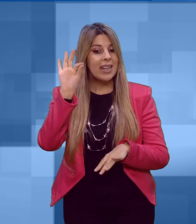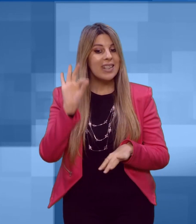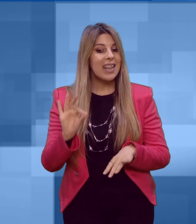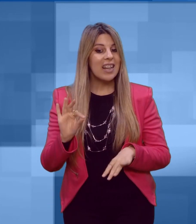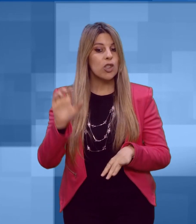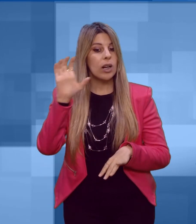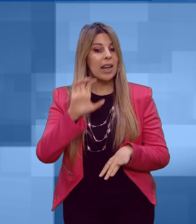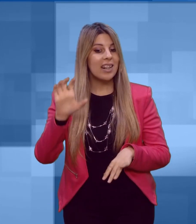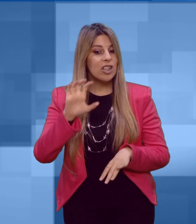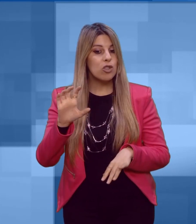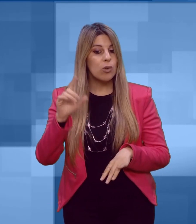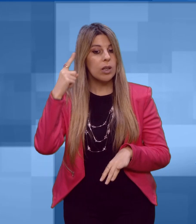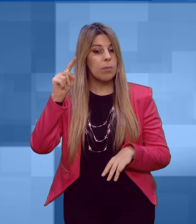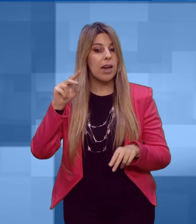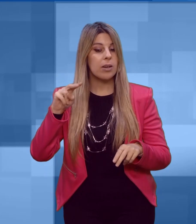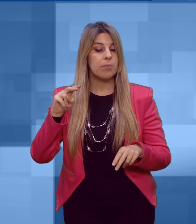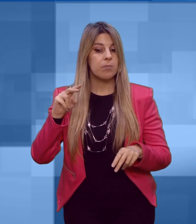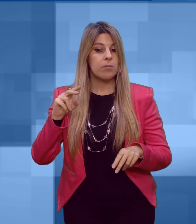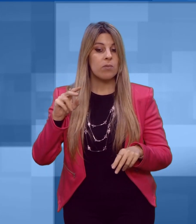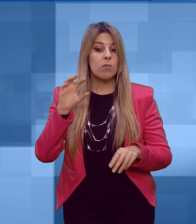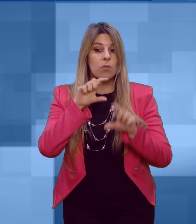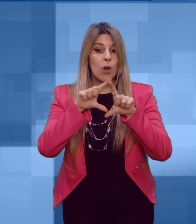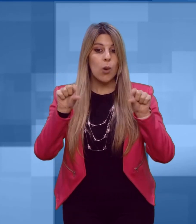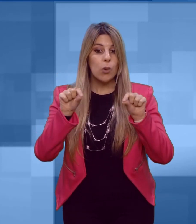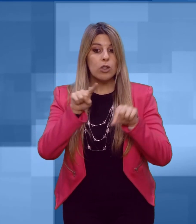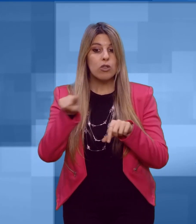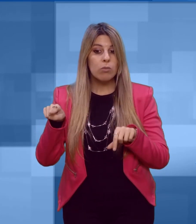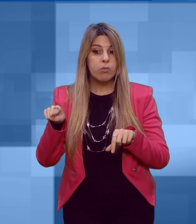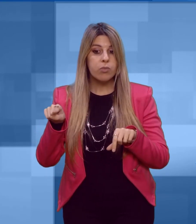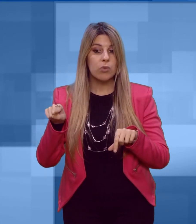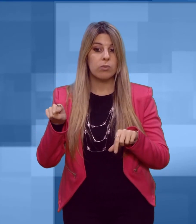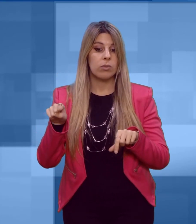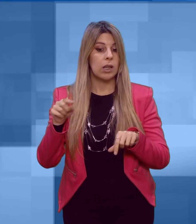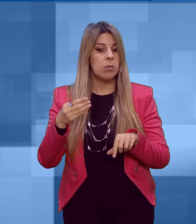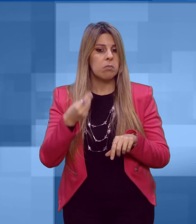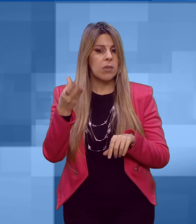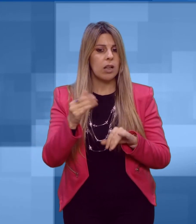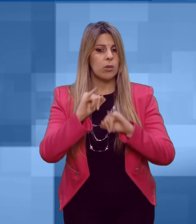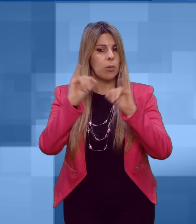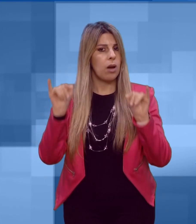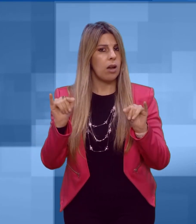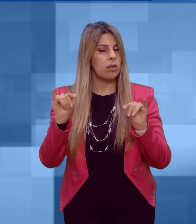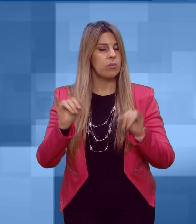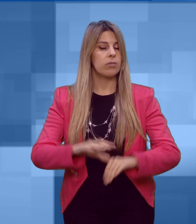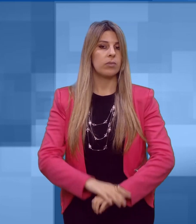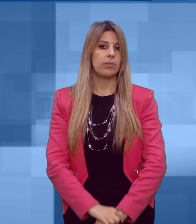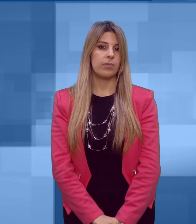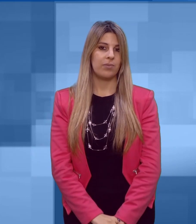data un'indicazione alle regioni in merito all'estensione dei codici d'esenzione esistenti o all'istituzione di un nuovo codice ad